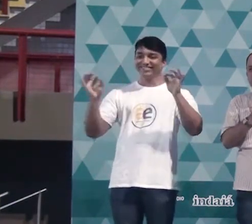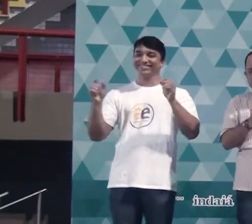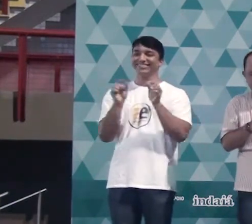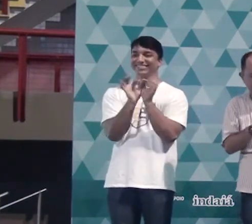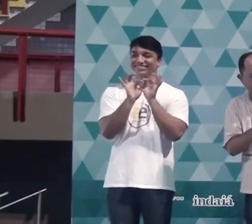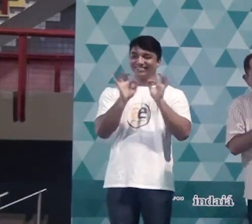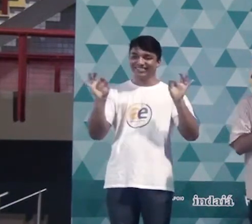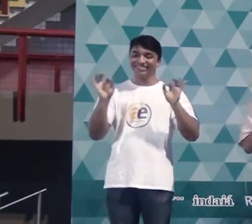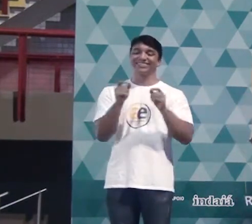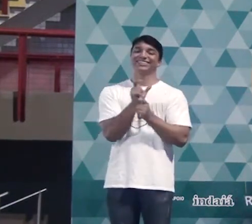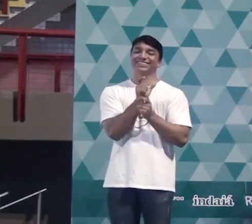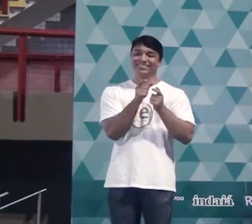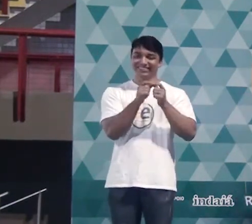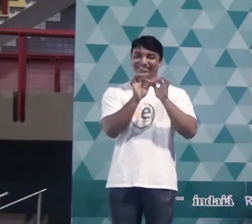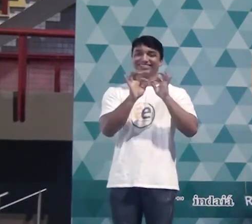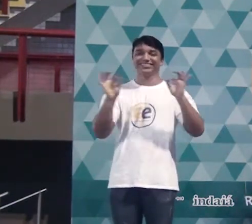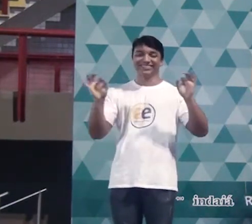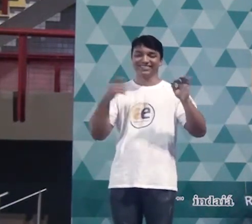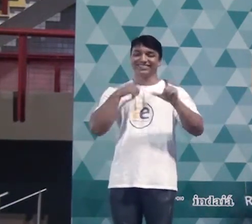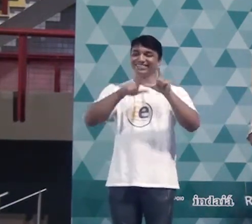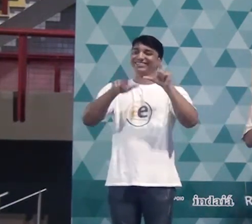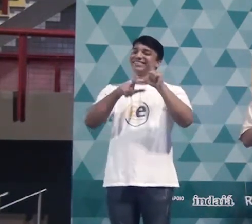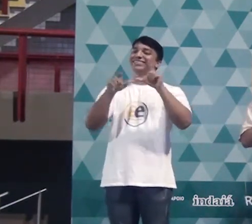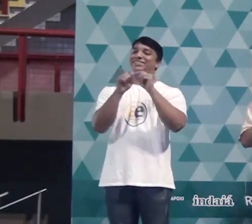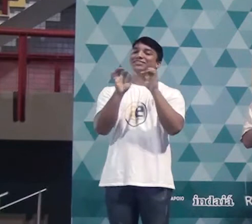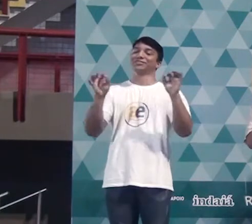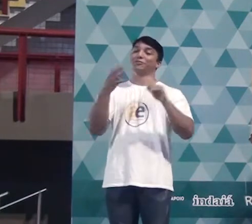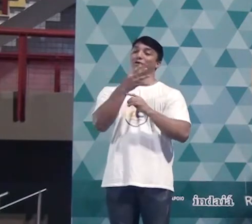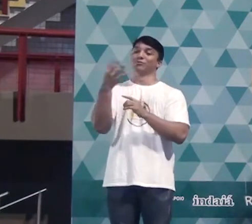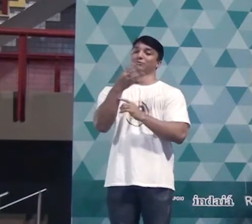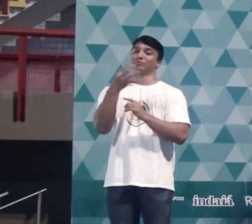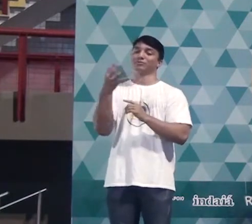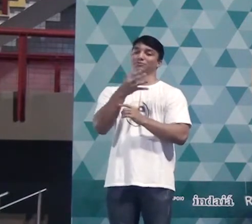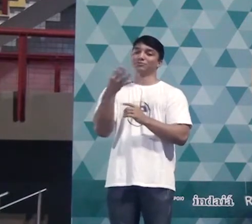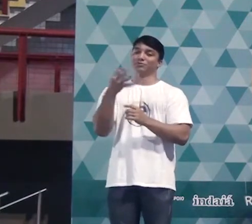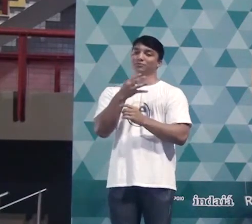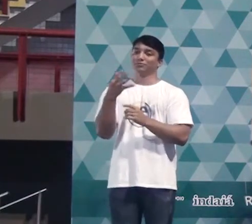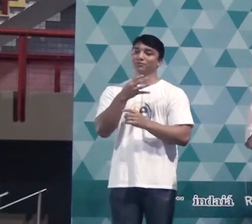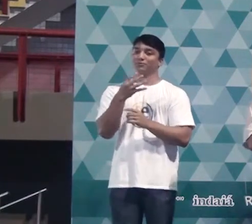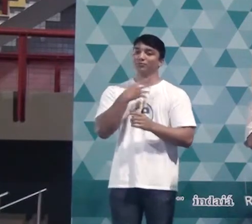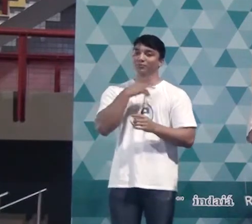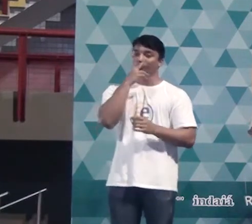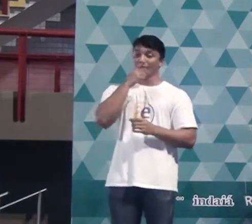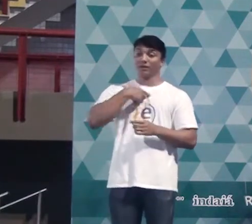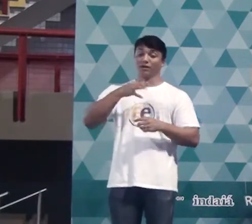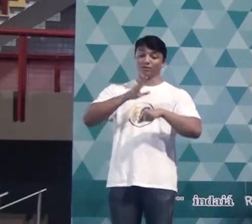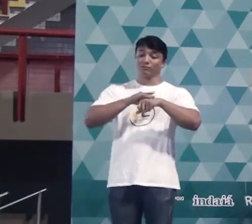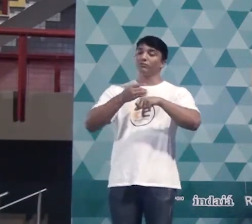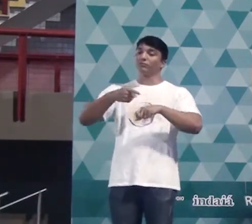vulcânico nióticos. É, meu chapa, não é fácil. Isso é uma doença causada pela inalação de cinzas vulcânicas.